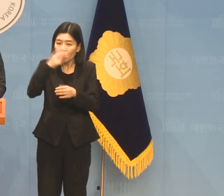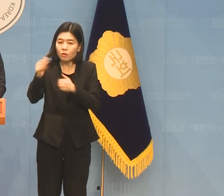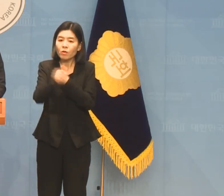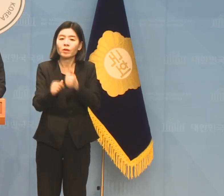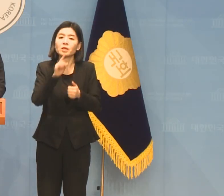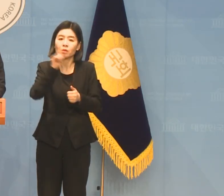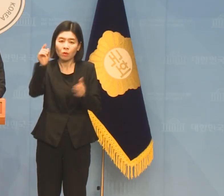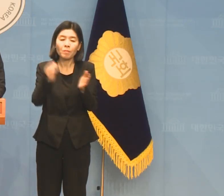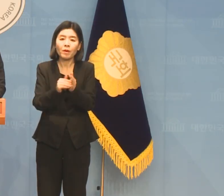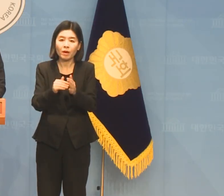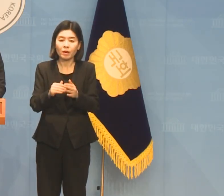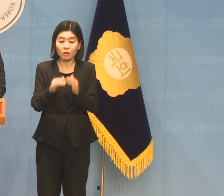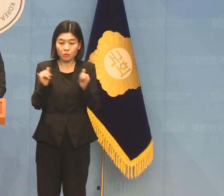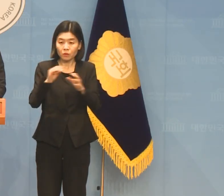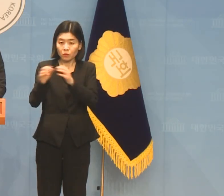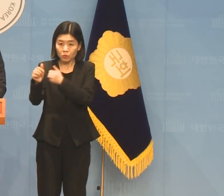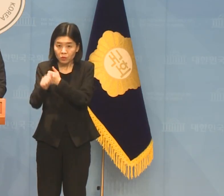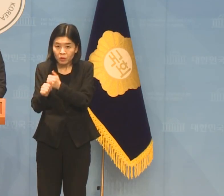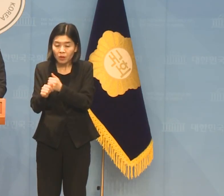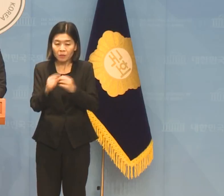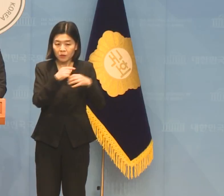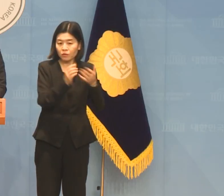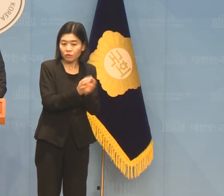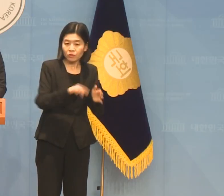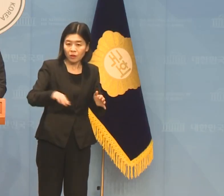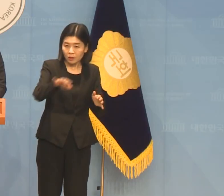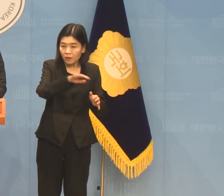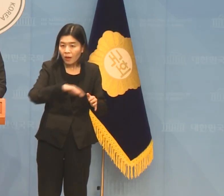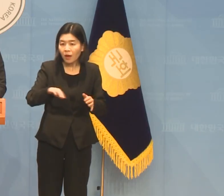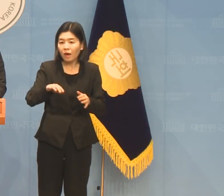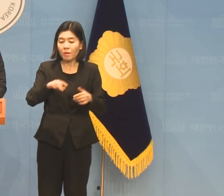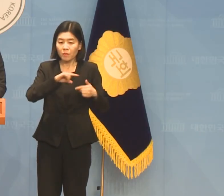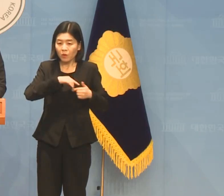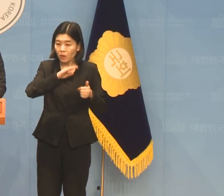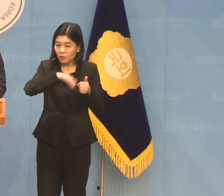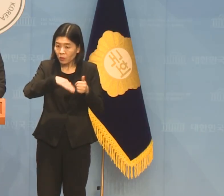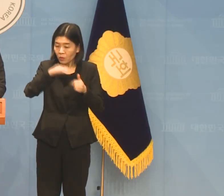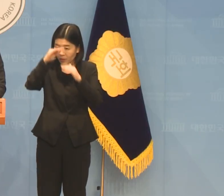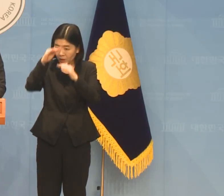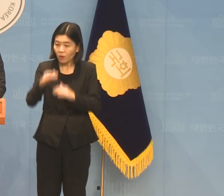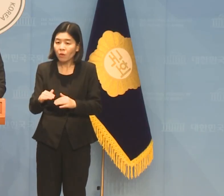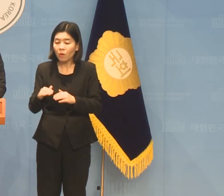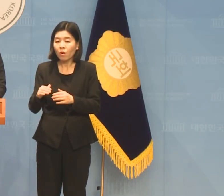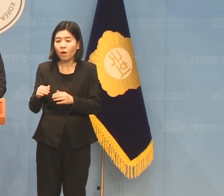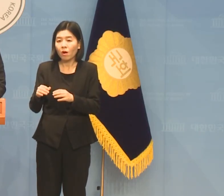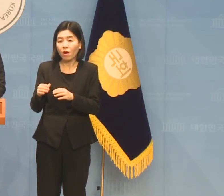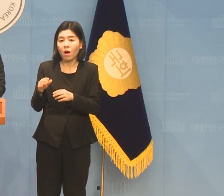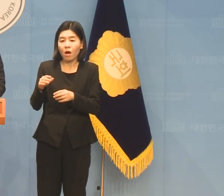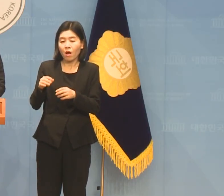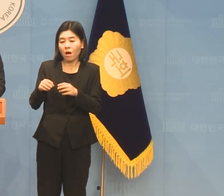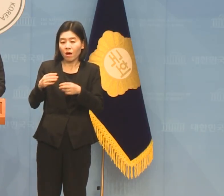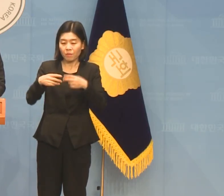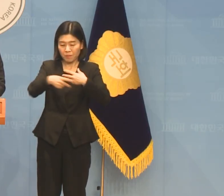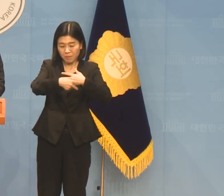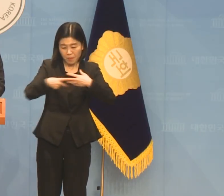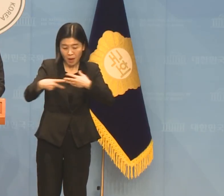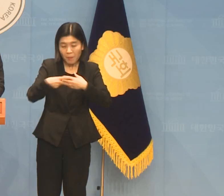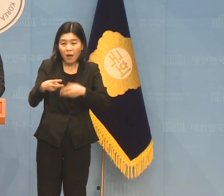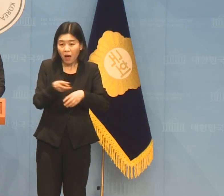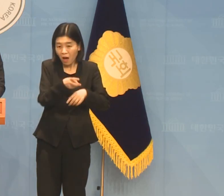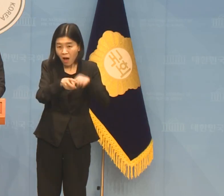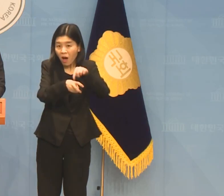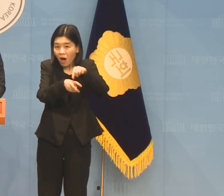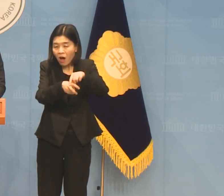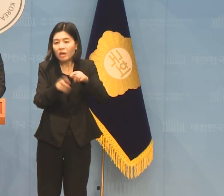더불어민주당 경선 후보 이름을 적시하여 명예훼손적 내용을 선전하는 차량을 중앙선거관리위원회에 신고했습니다. 해당